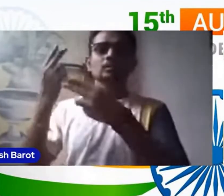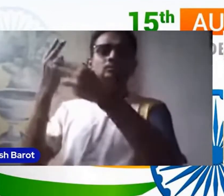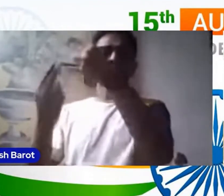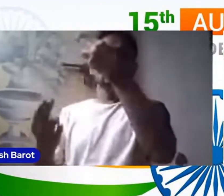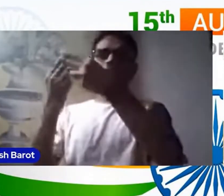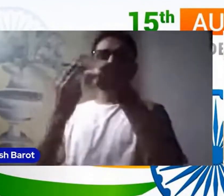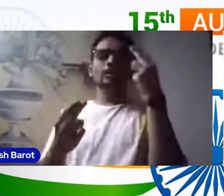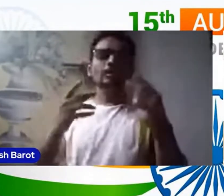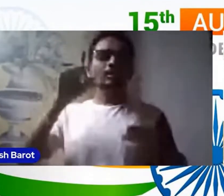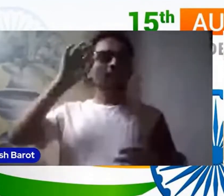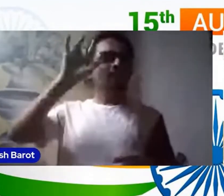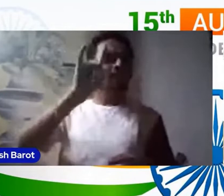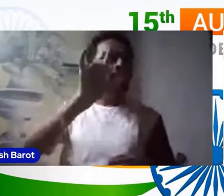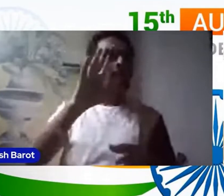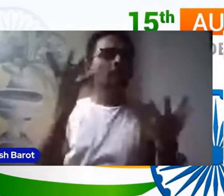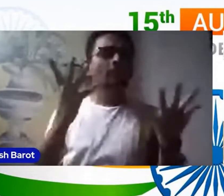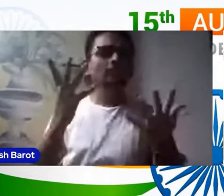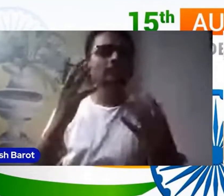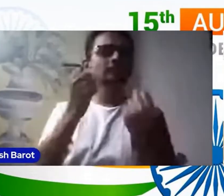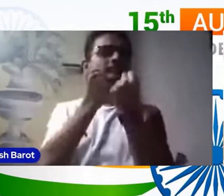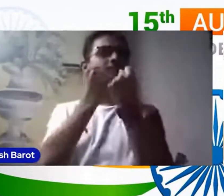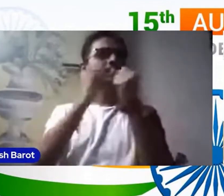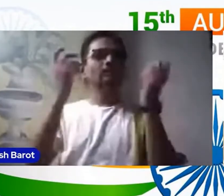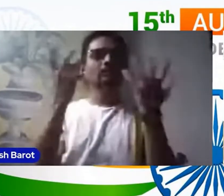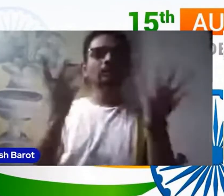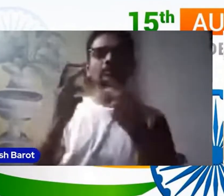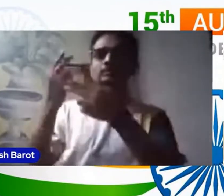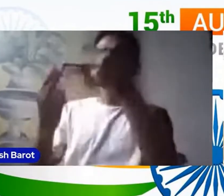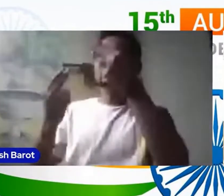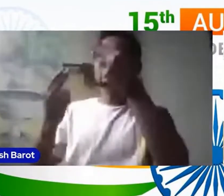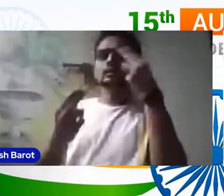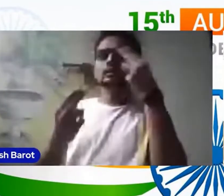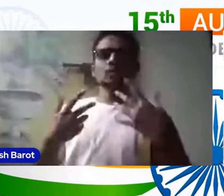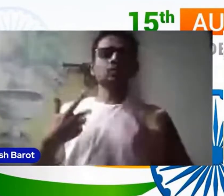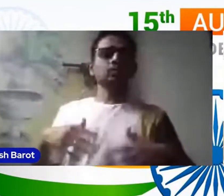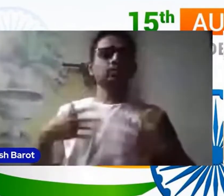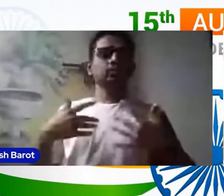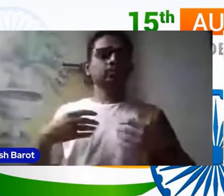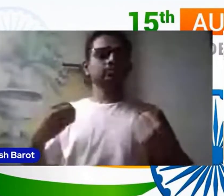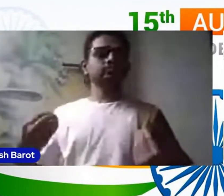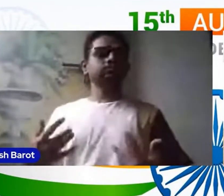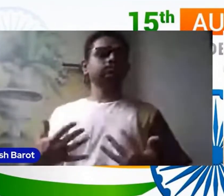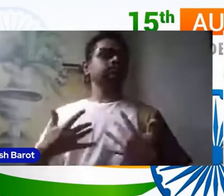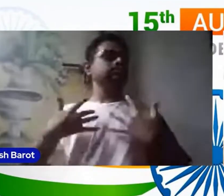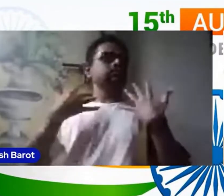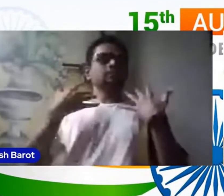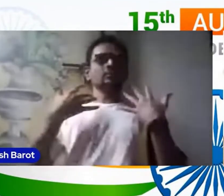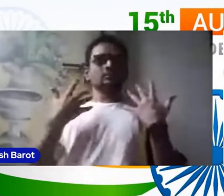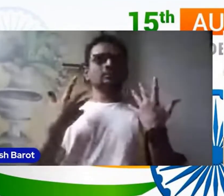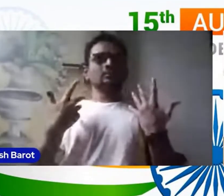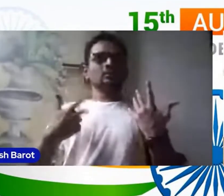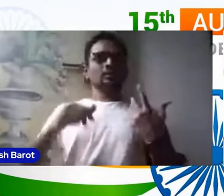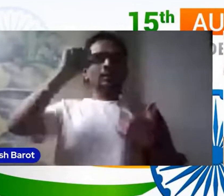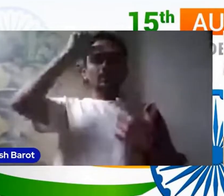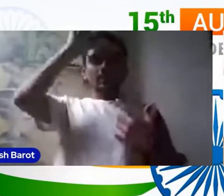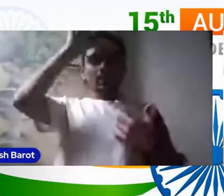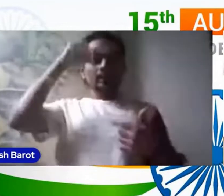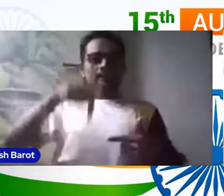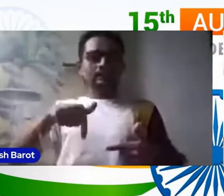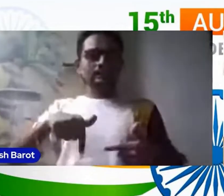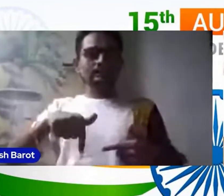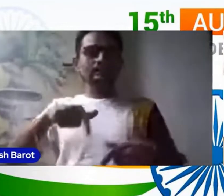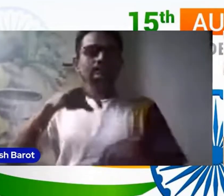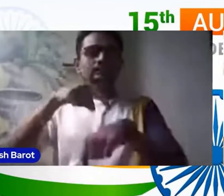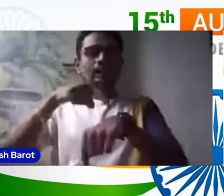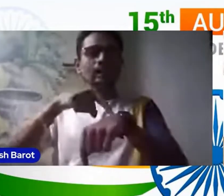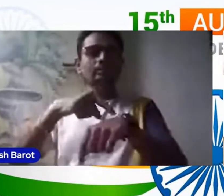या फिर एजुकेशन या फ्रेंड्स में जो भी सब जगह से मुझे जो भी न्यूज़ हमें जो मिलती है, तो बहुत ज़्यादा उसके